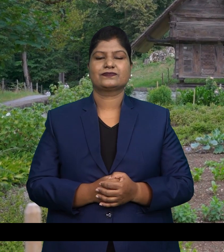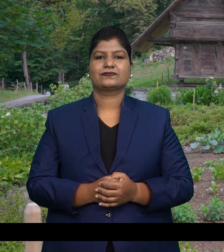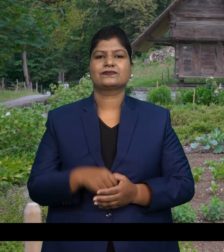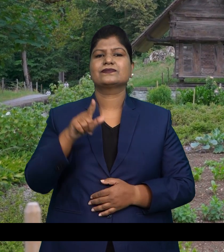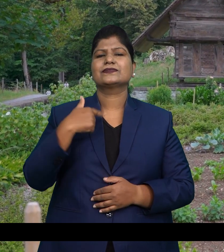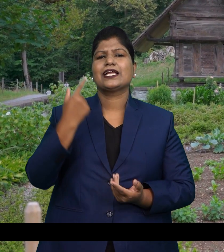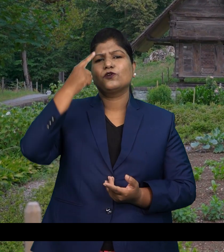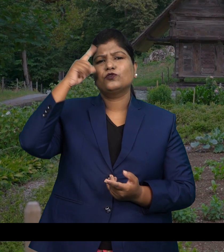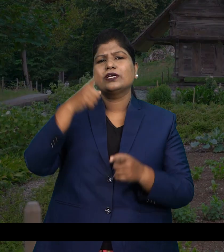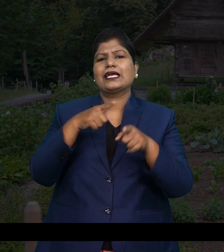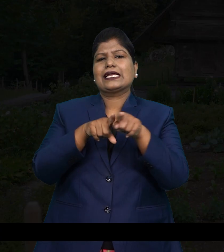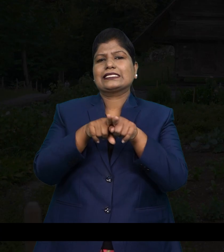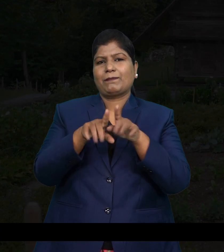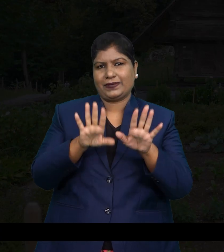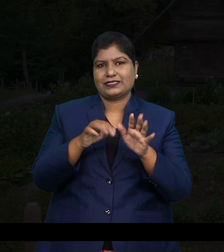उदाहरणार्थ